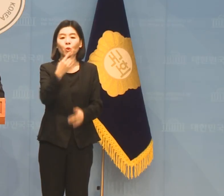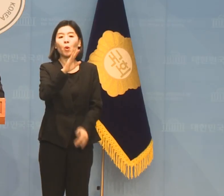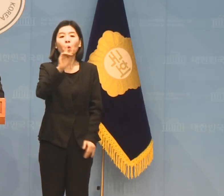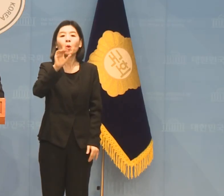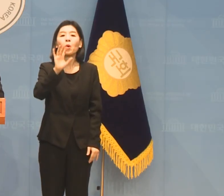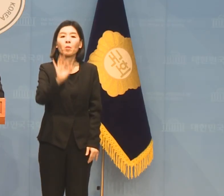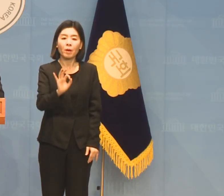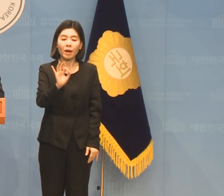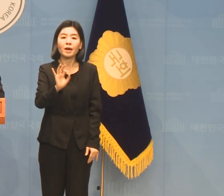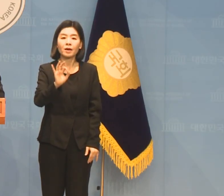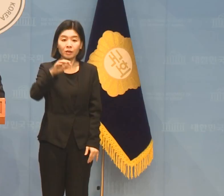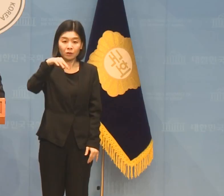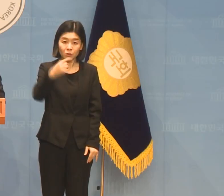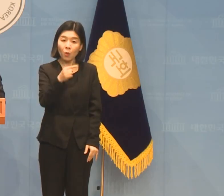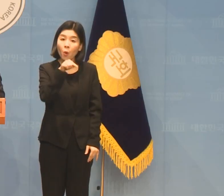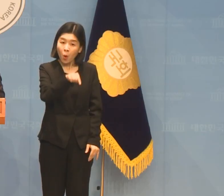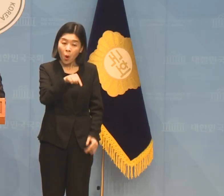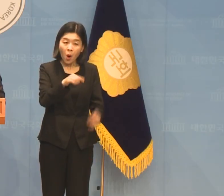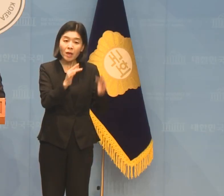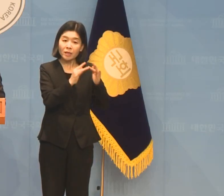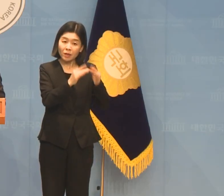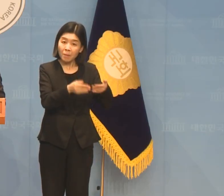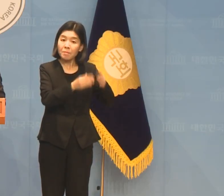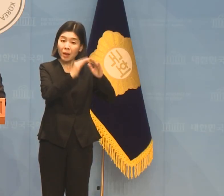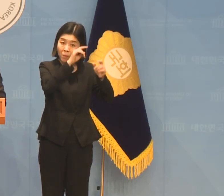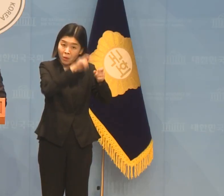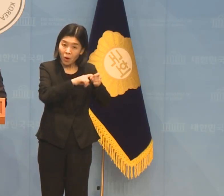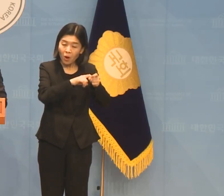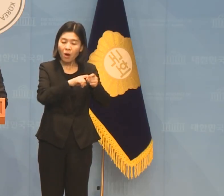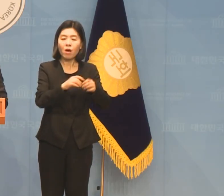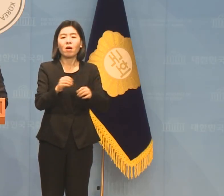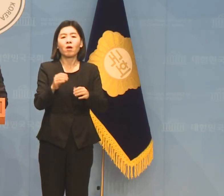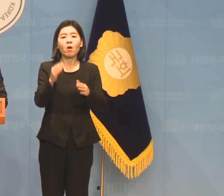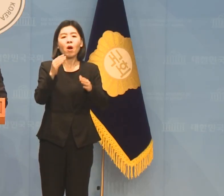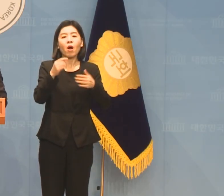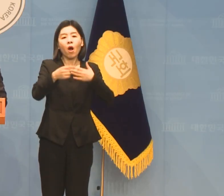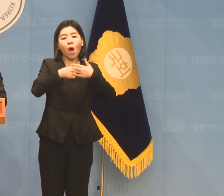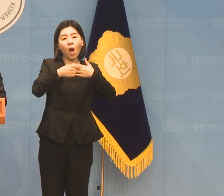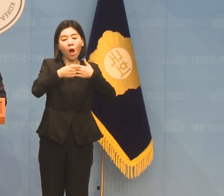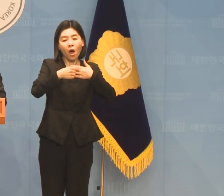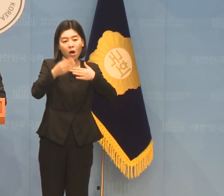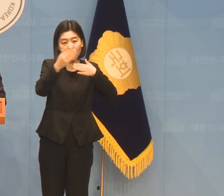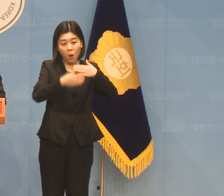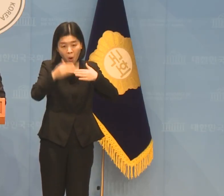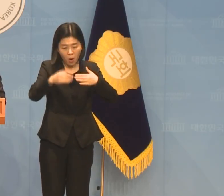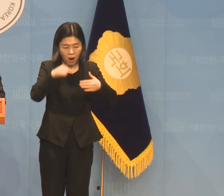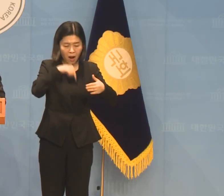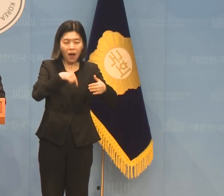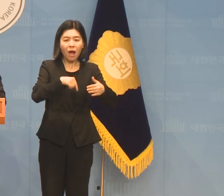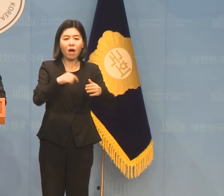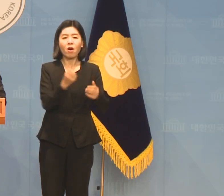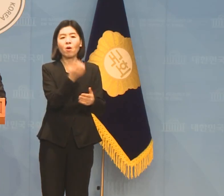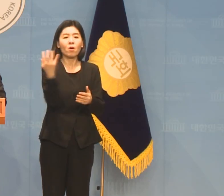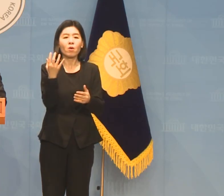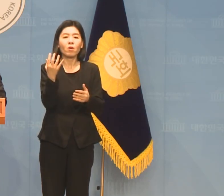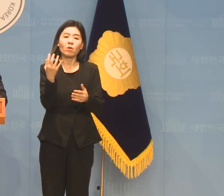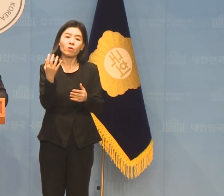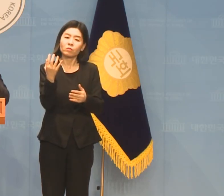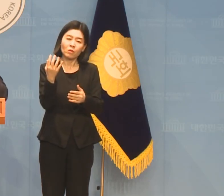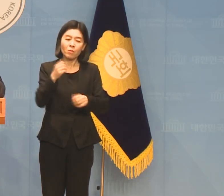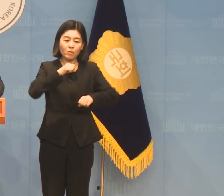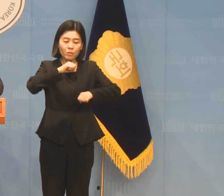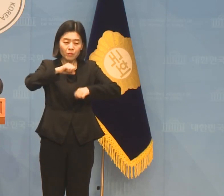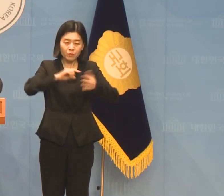공권력 이미지를 차용해서 언론과 표현의 자유를 과도하게 위축시키고 있다는 우려가 확산되고